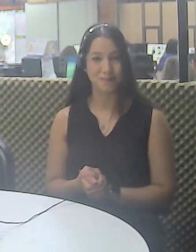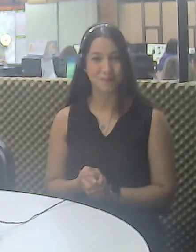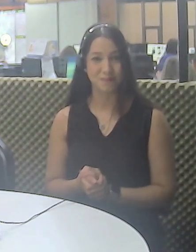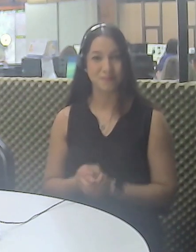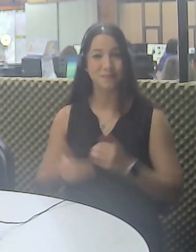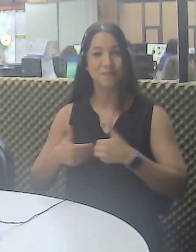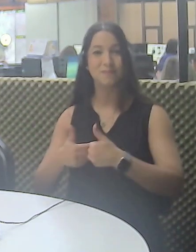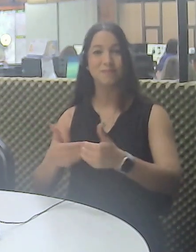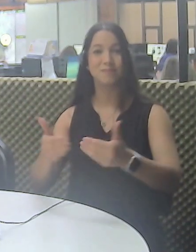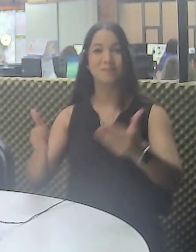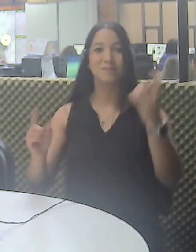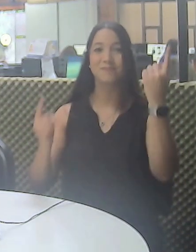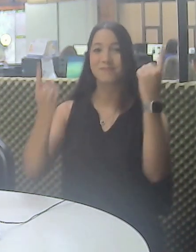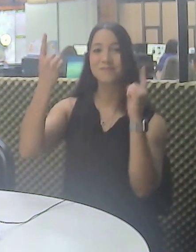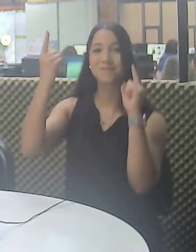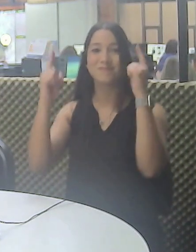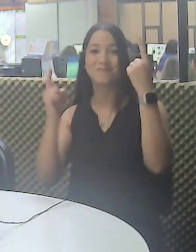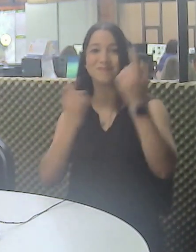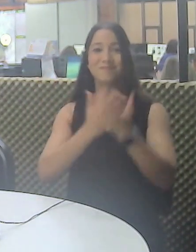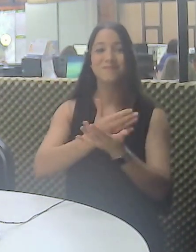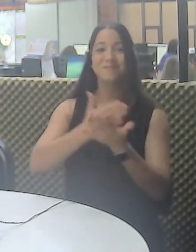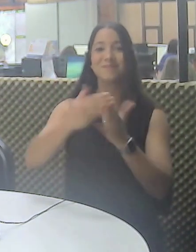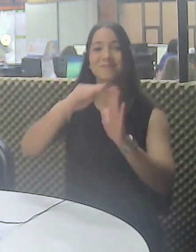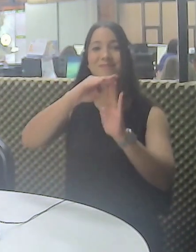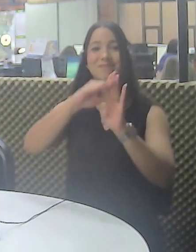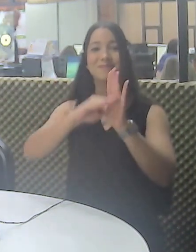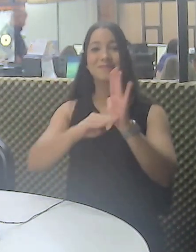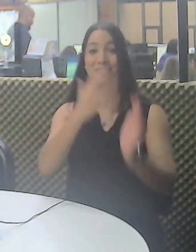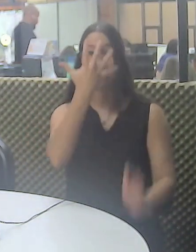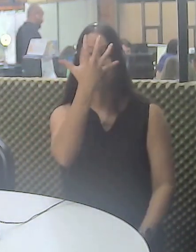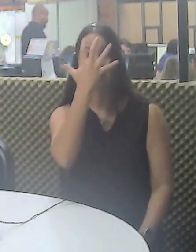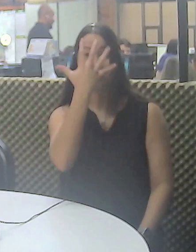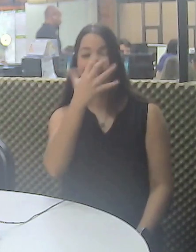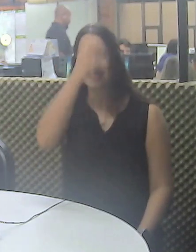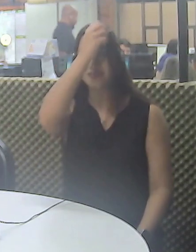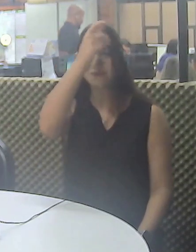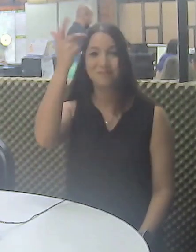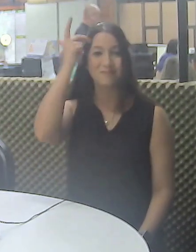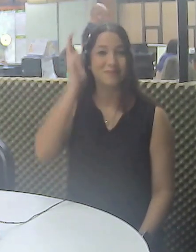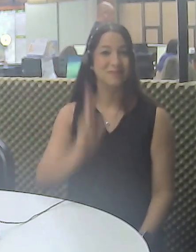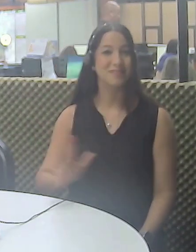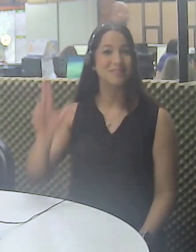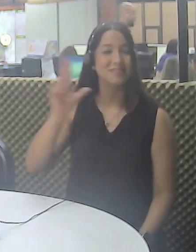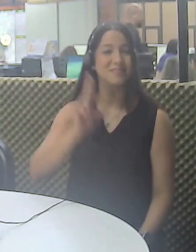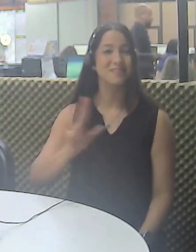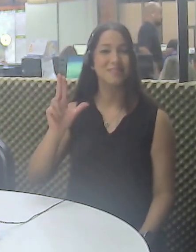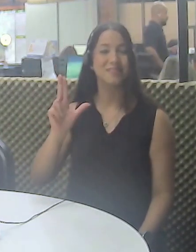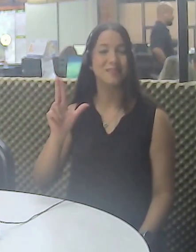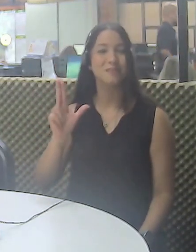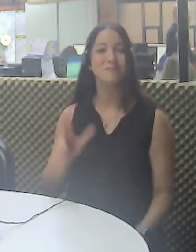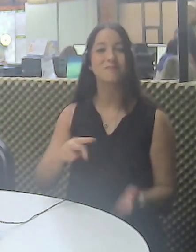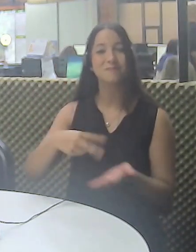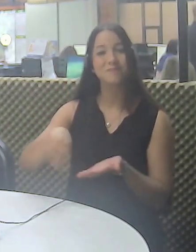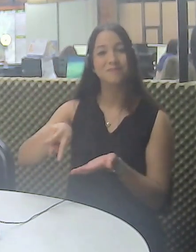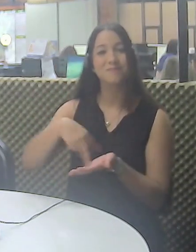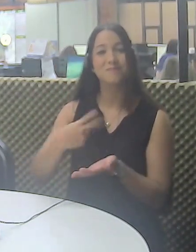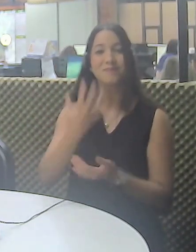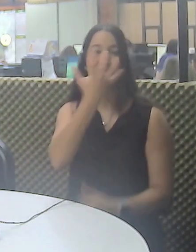Abram alas para a folia. Começou a programação de carnaval da Prefeitura de Uberlândia.